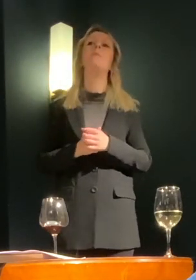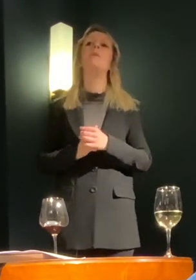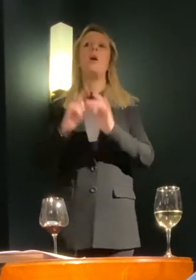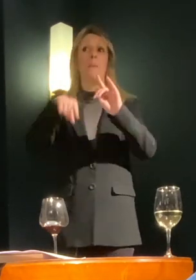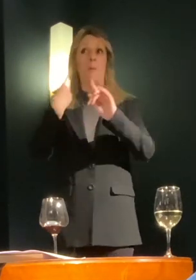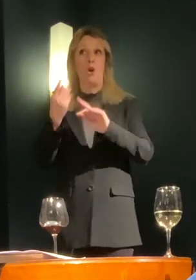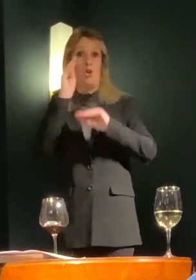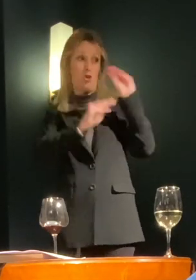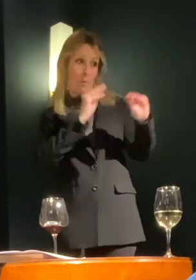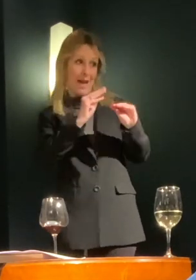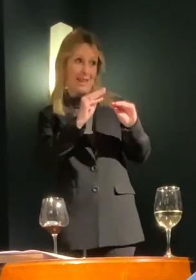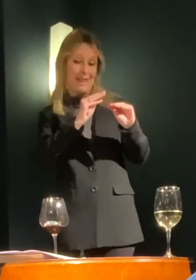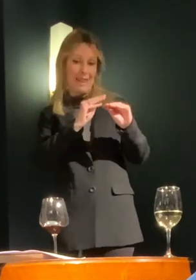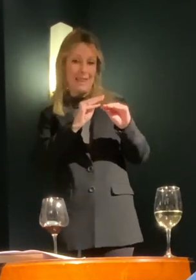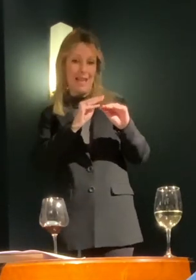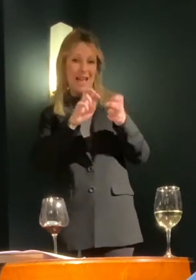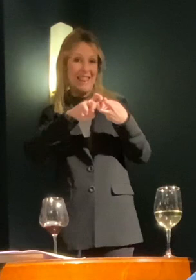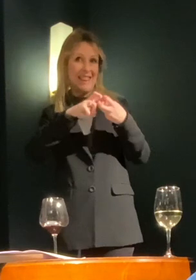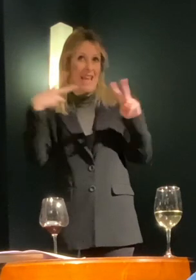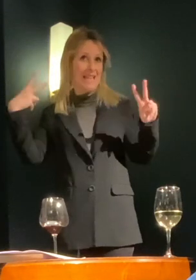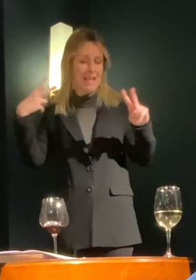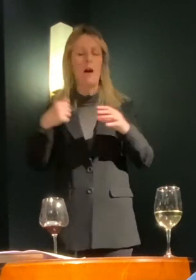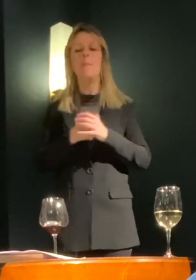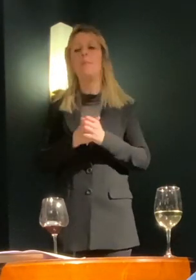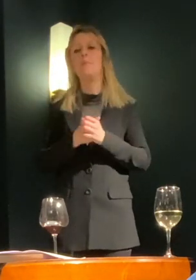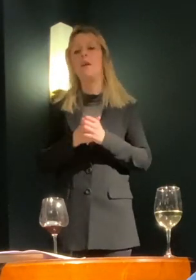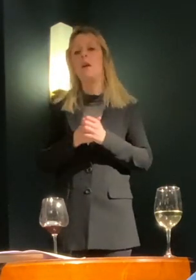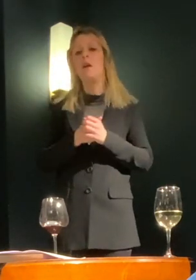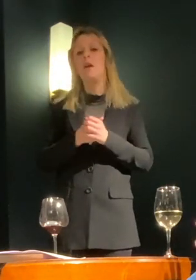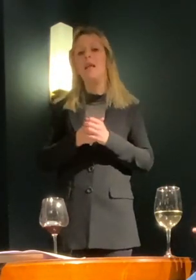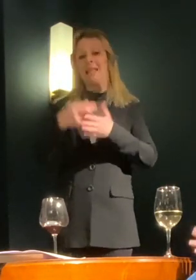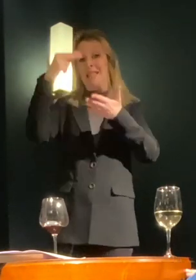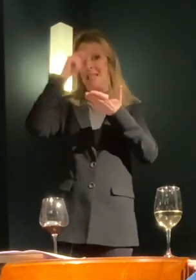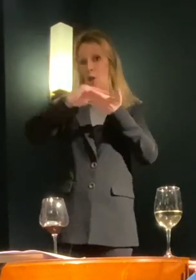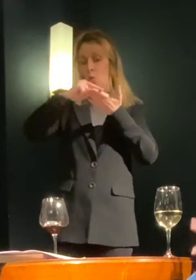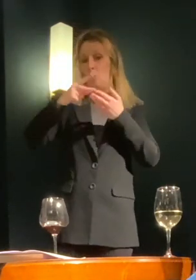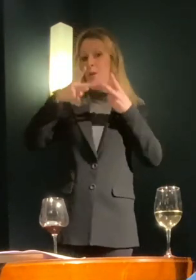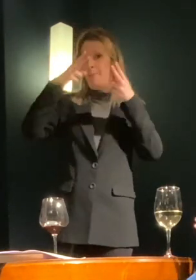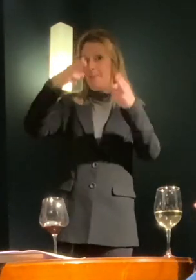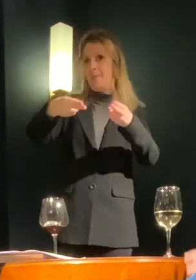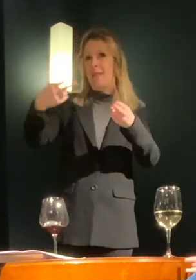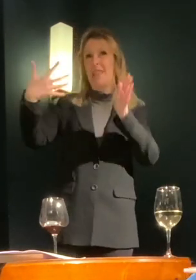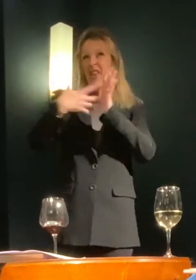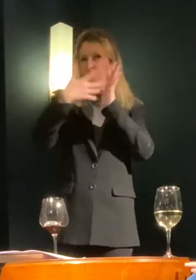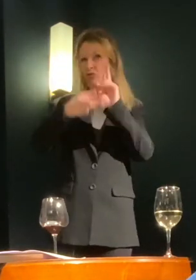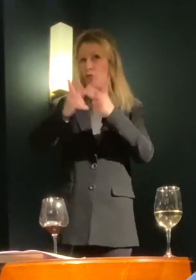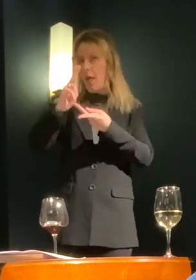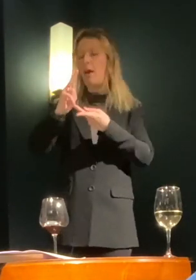Per quanto riguarda invece la domanda più tecnica, se vuoi, la parte più difficile della scrittura di questo